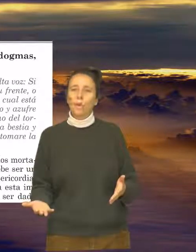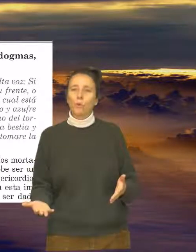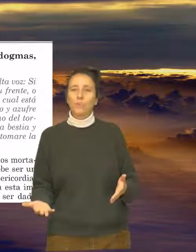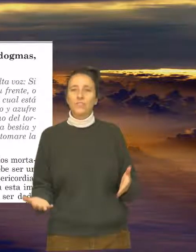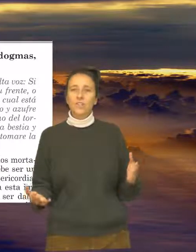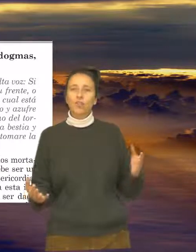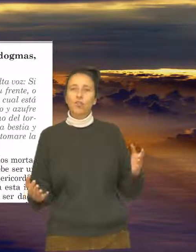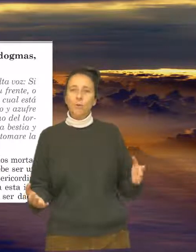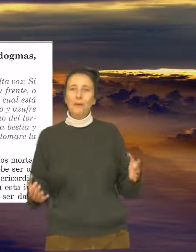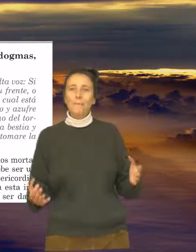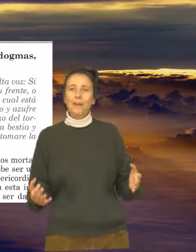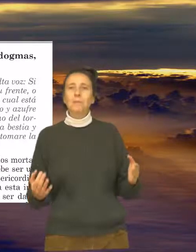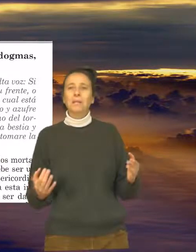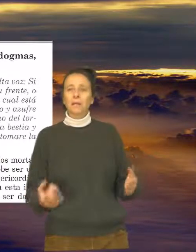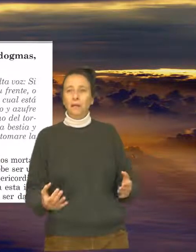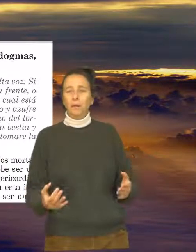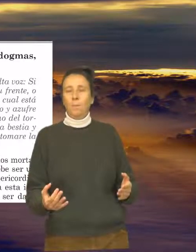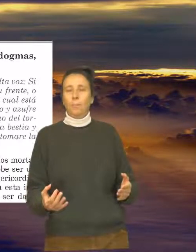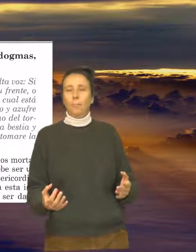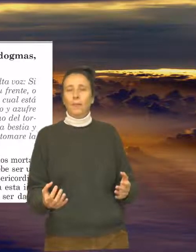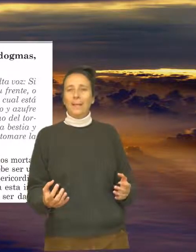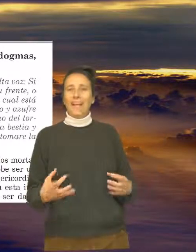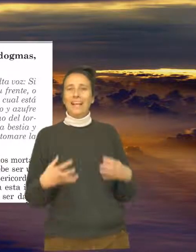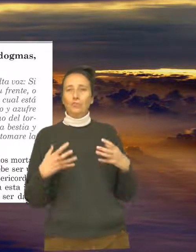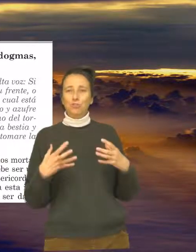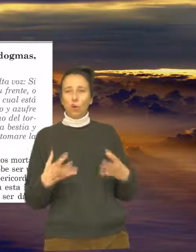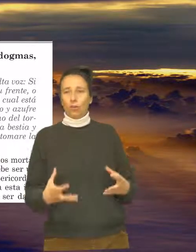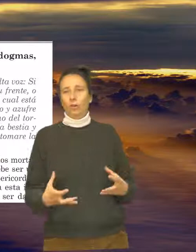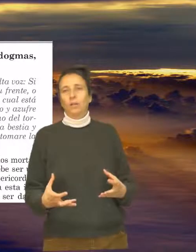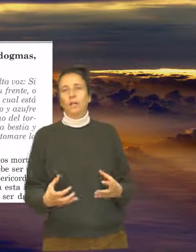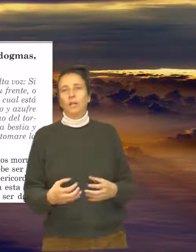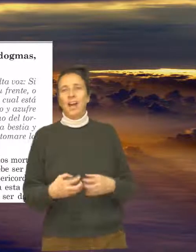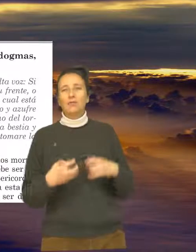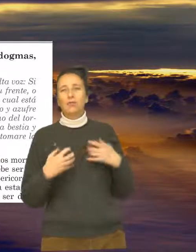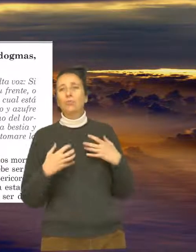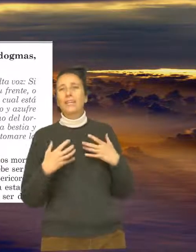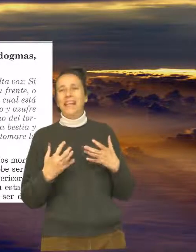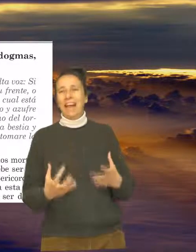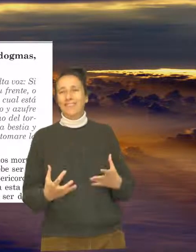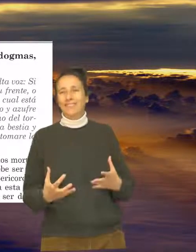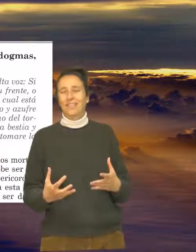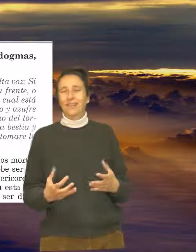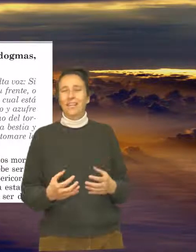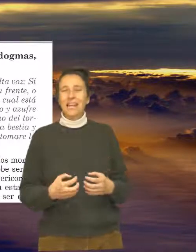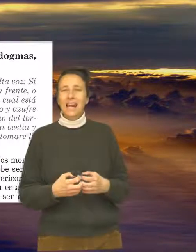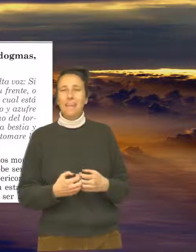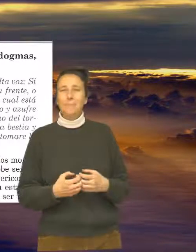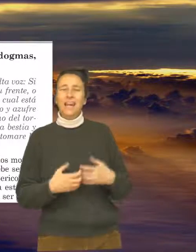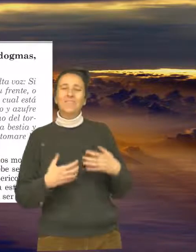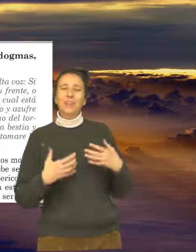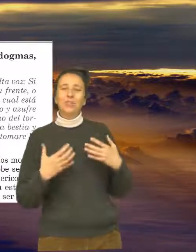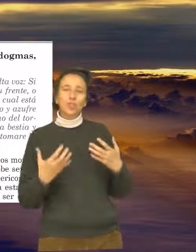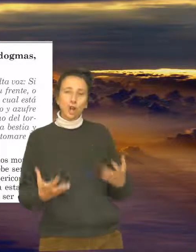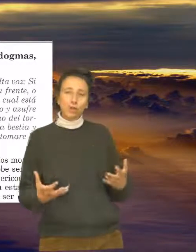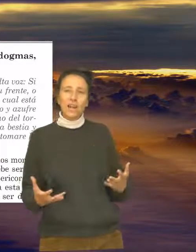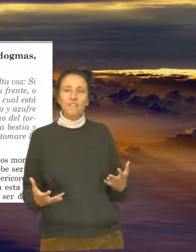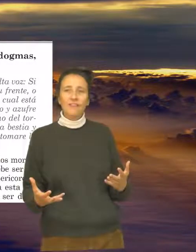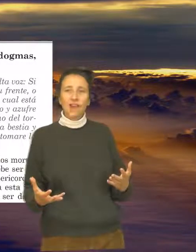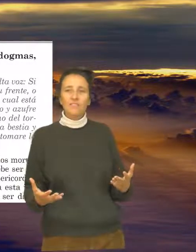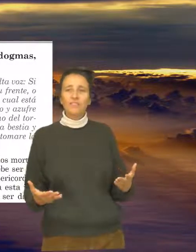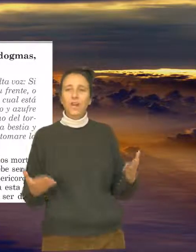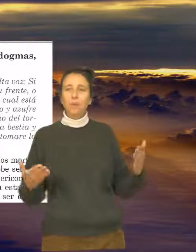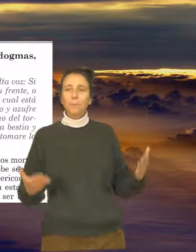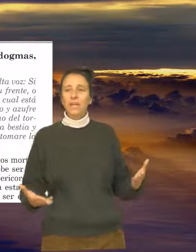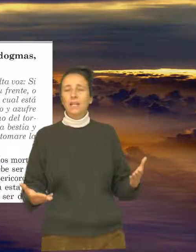está actuando, y el Señor no va a permitir que el error, la oscuridad y la perversión